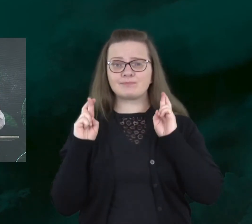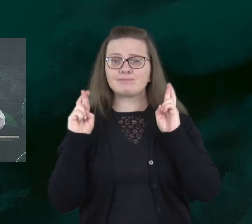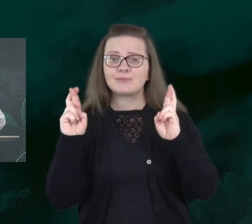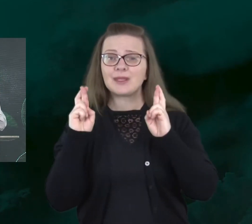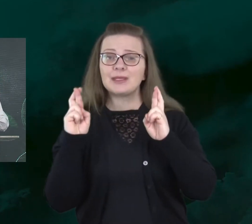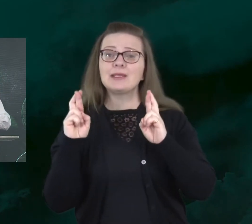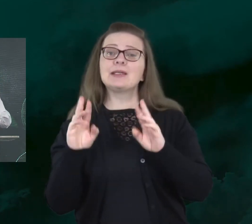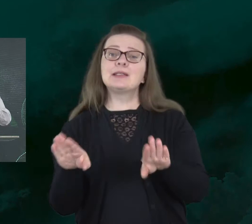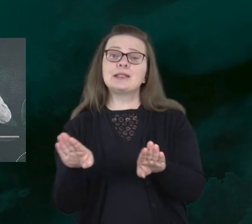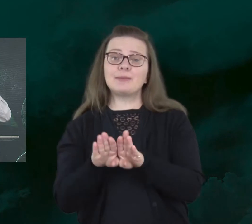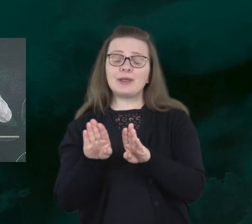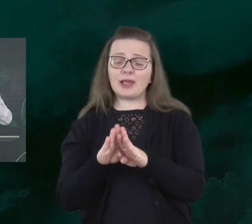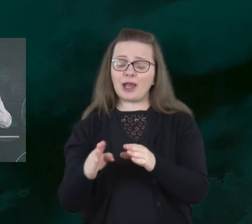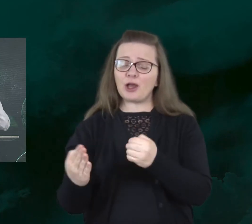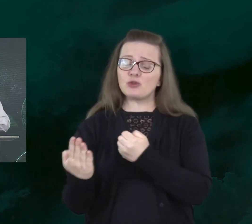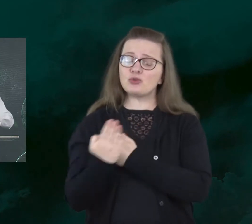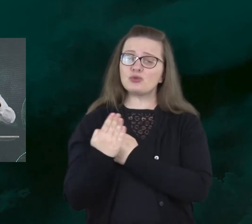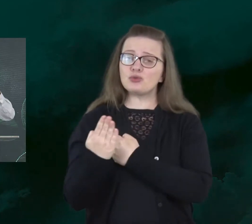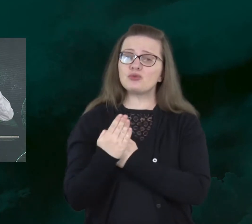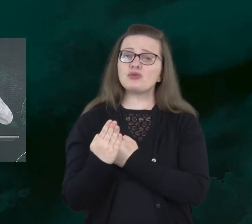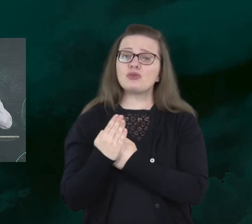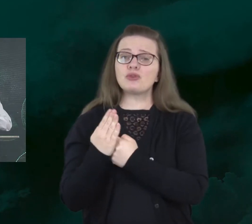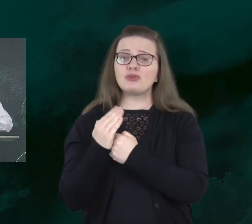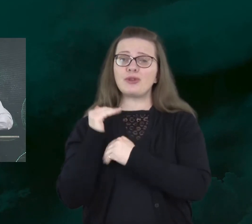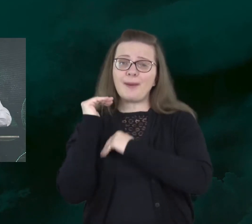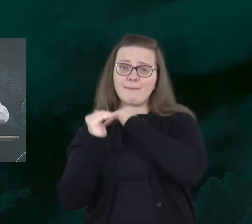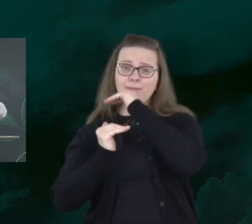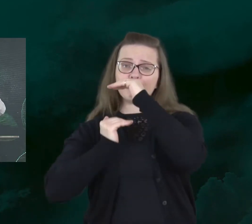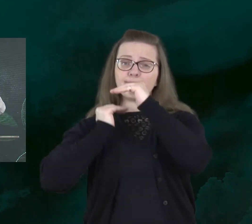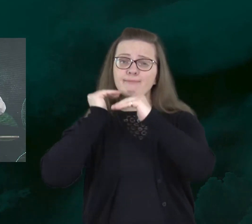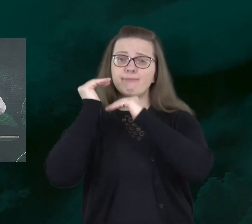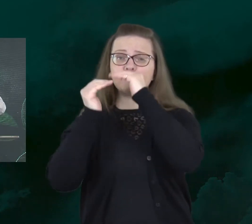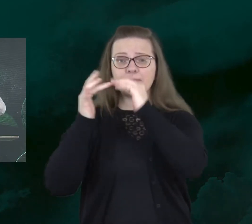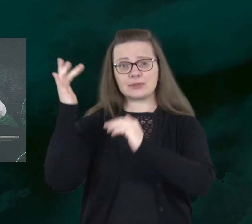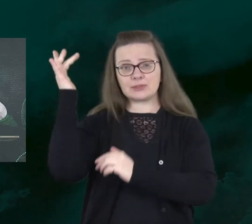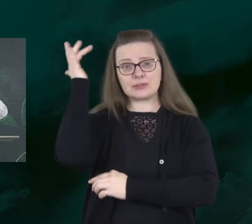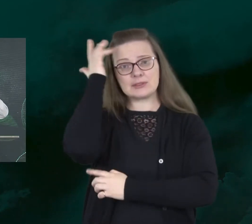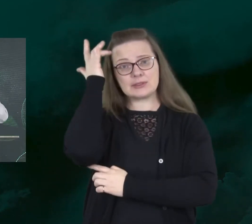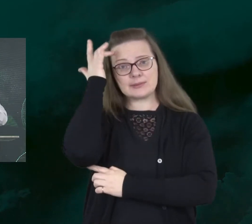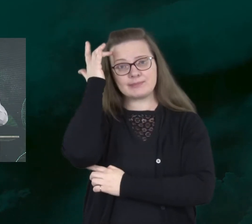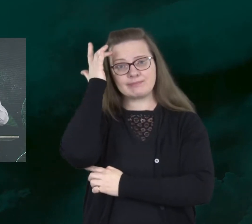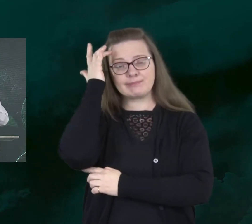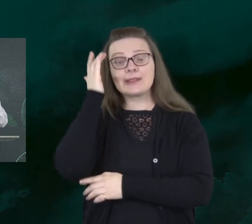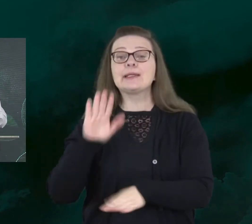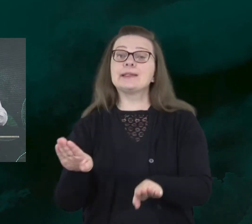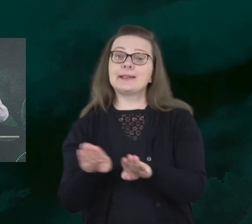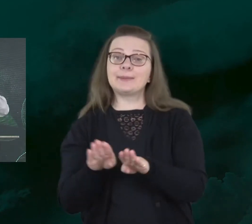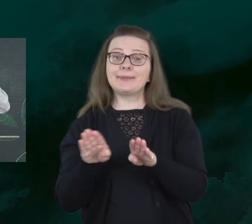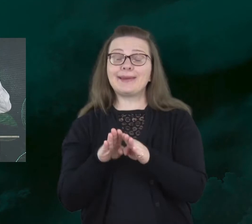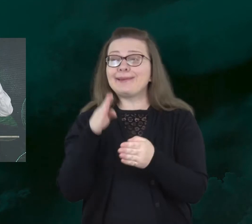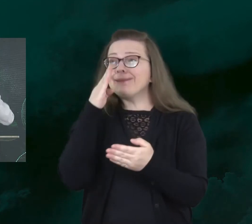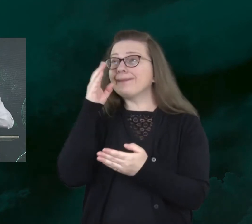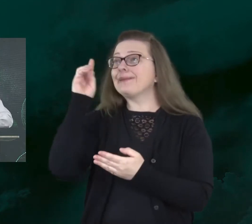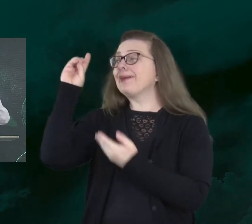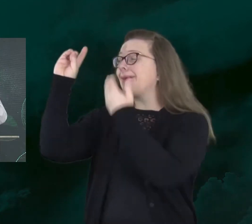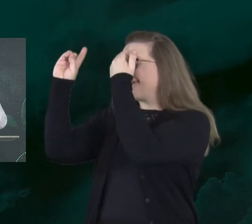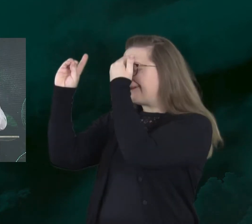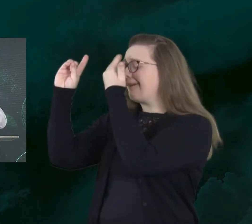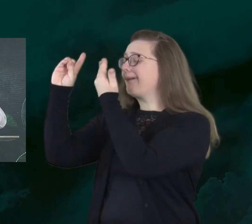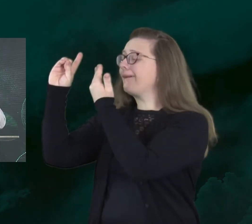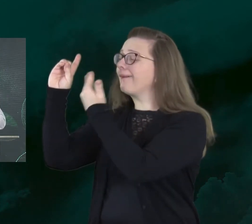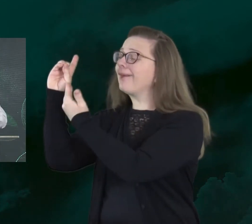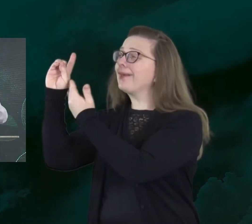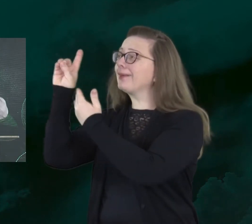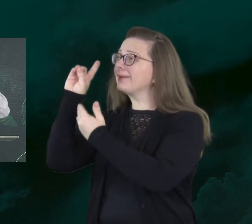amadurecer. E você tem perseverança porque você crê que Deus vai